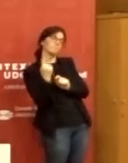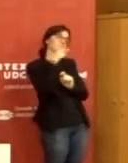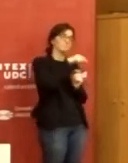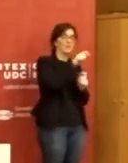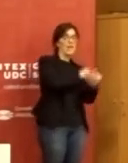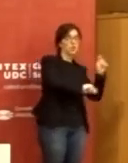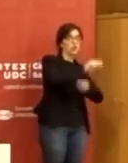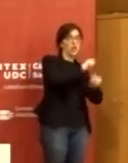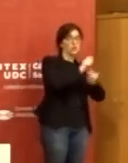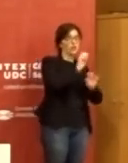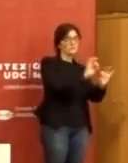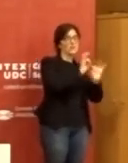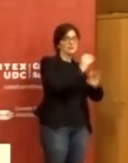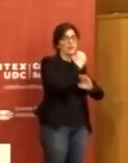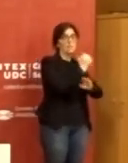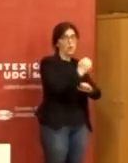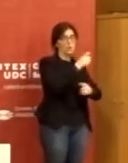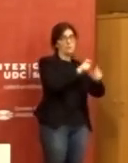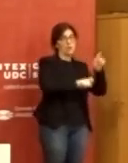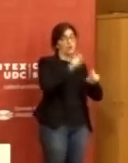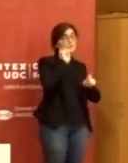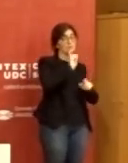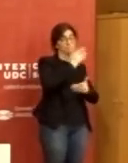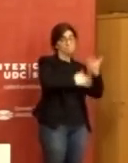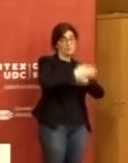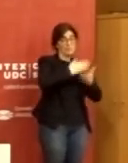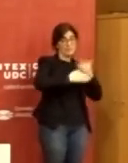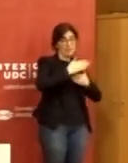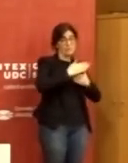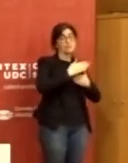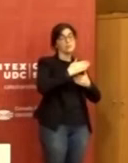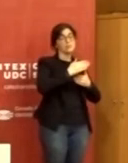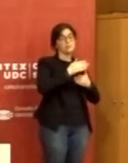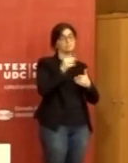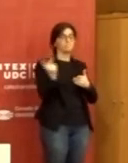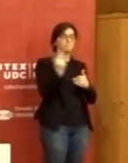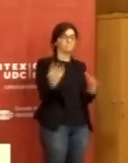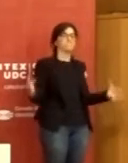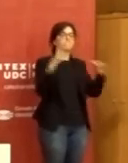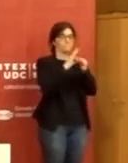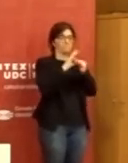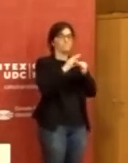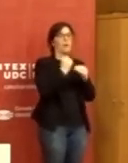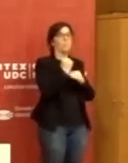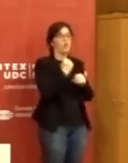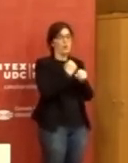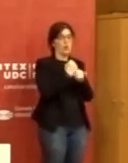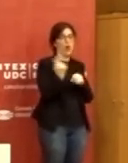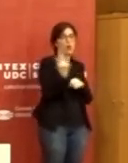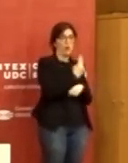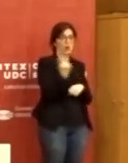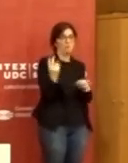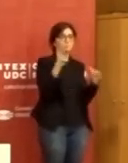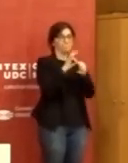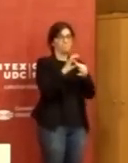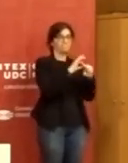en apoyo para personas con discapacidad, apoyo laboral. Entonces, me parece, o sea, es una